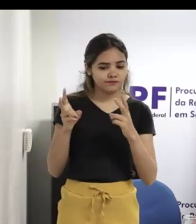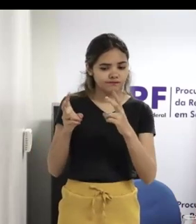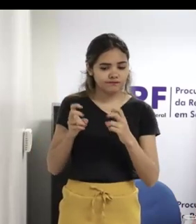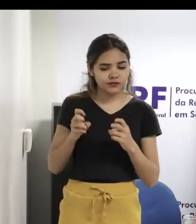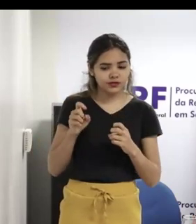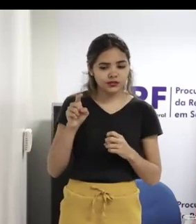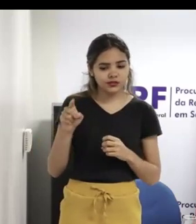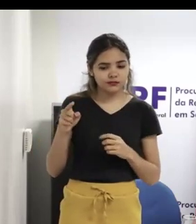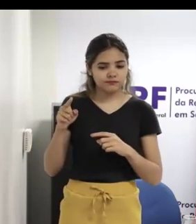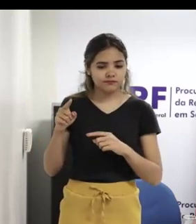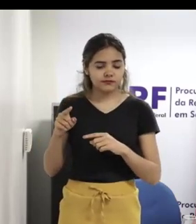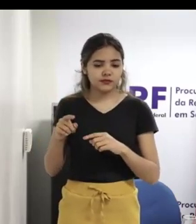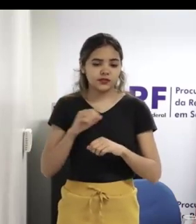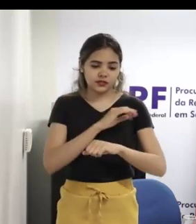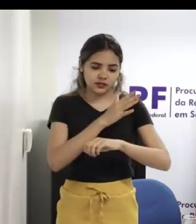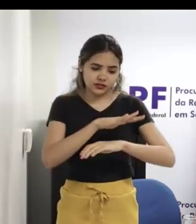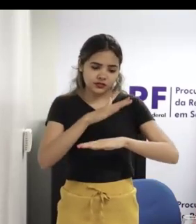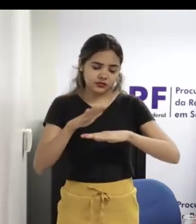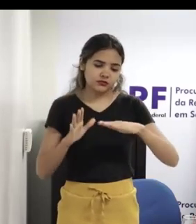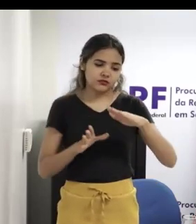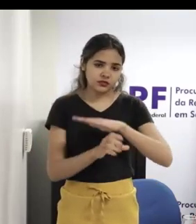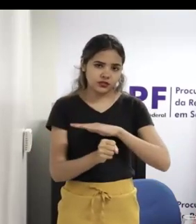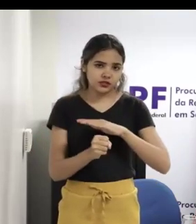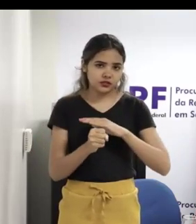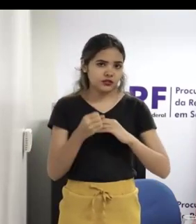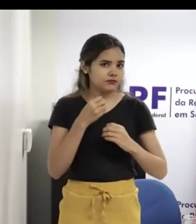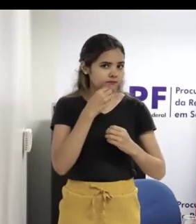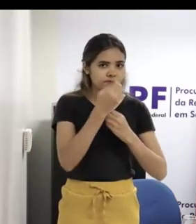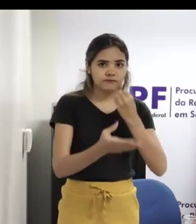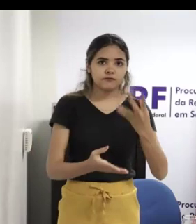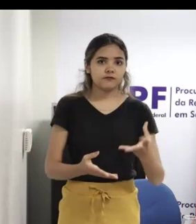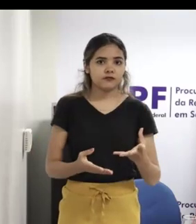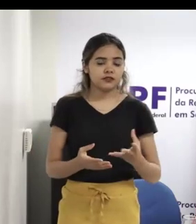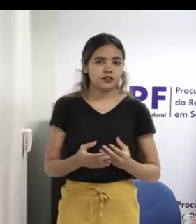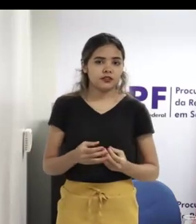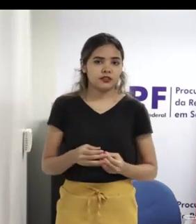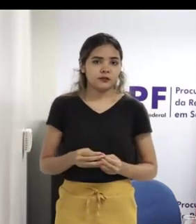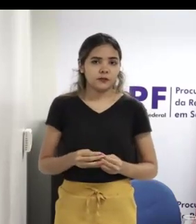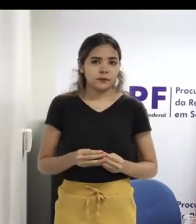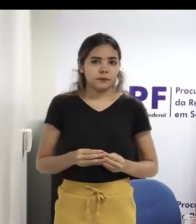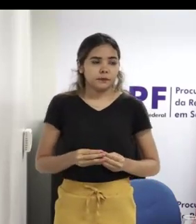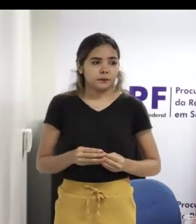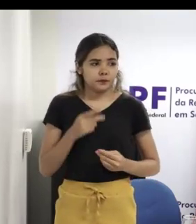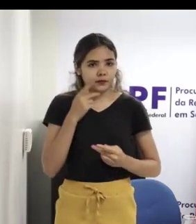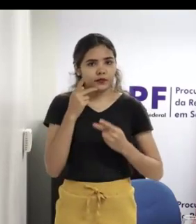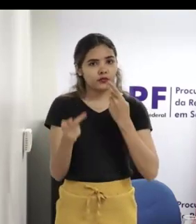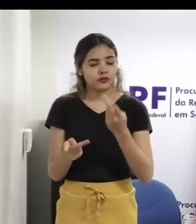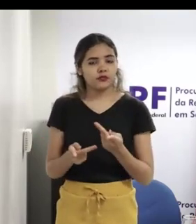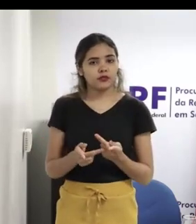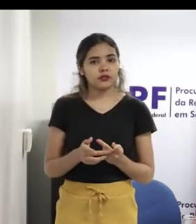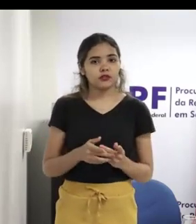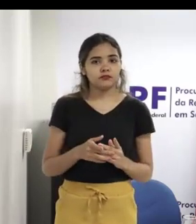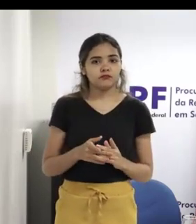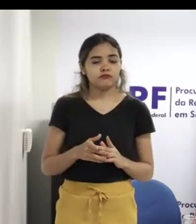tá sendo violentada tá sofrendo algum tipo de abuso não se cale vamos passar paraa frente aí o que que muitas vezes os professores ficam receiosos